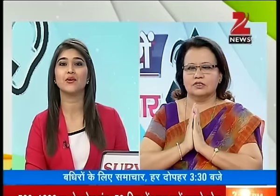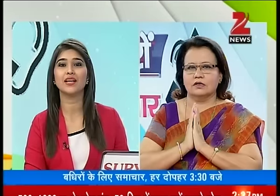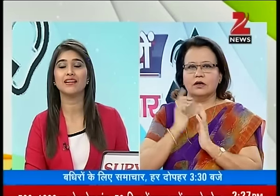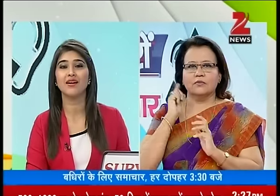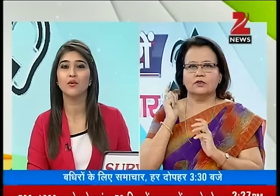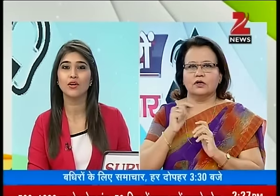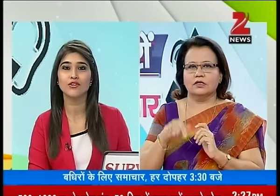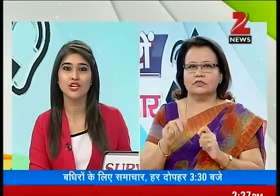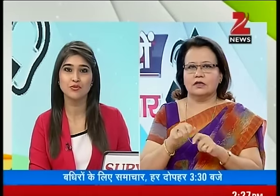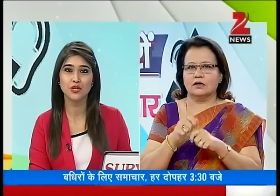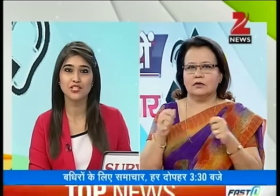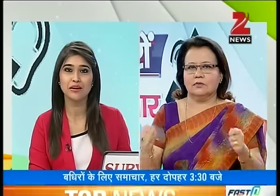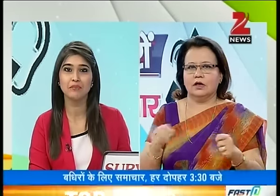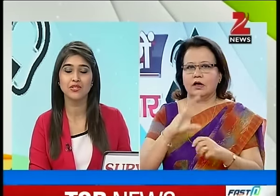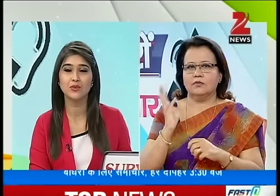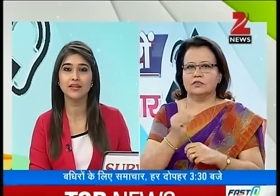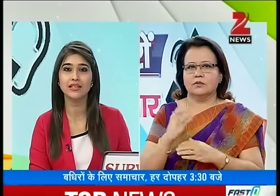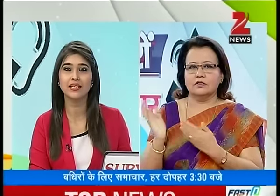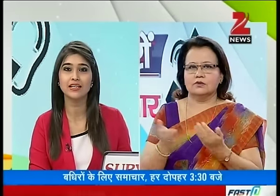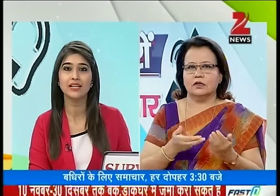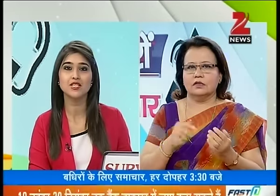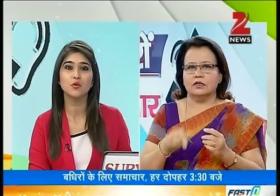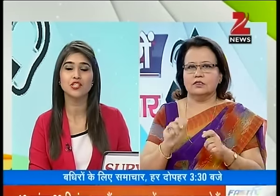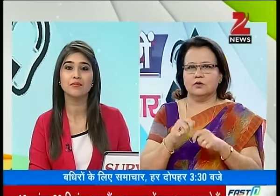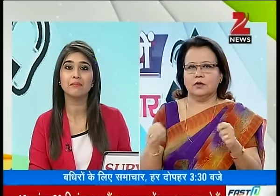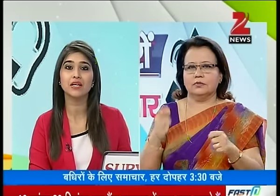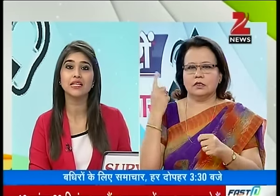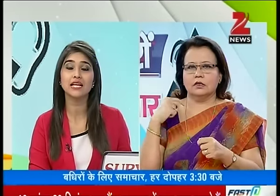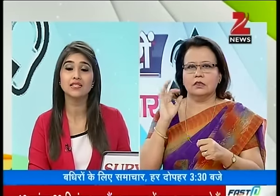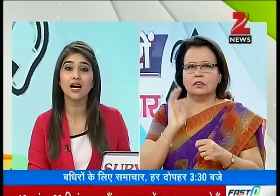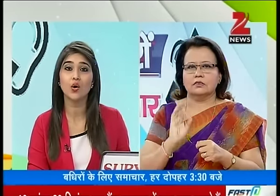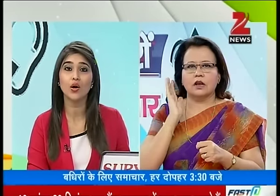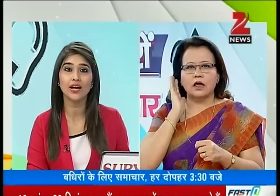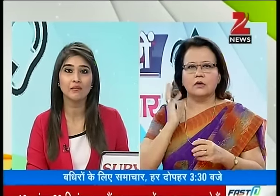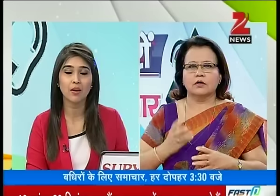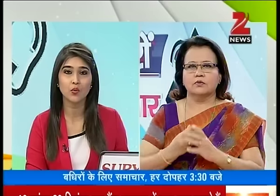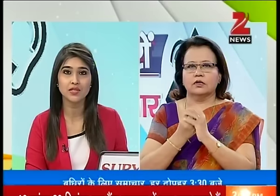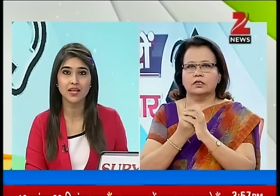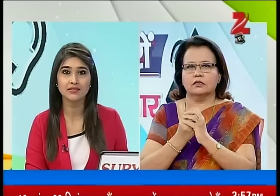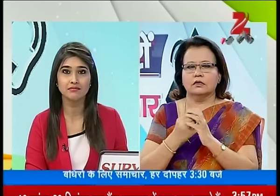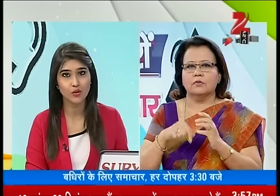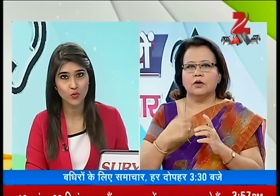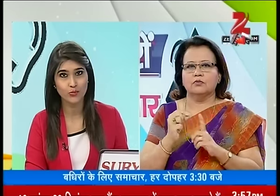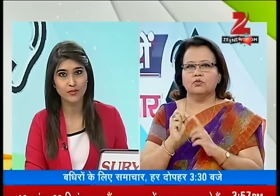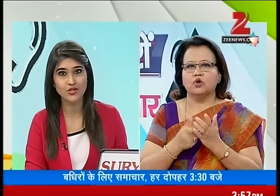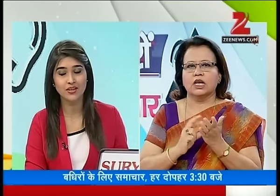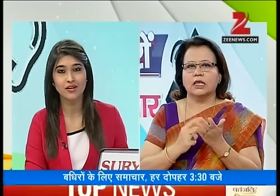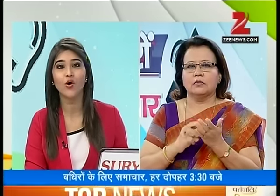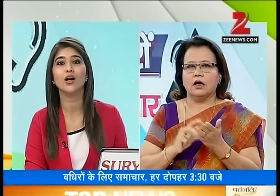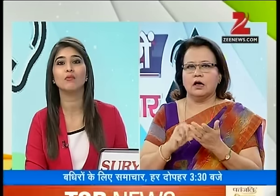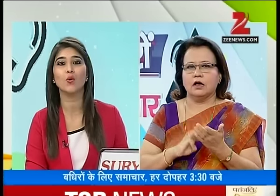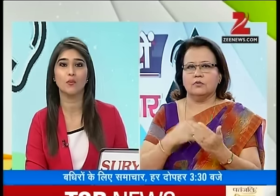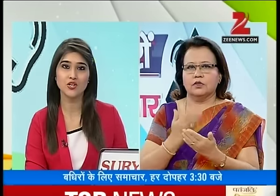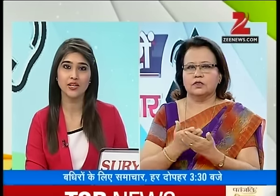नमस्कार, बधरों के लिए खबरों के विशेष बुलेटिन में आपका स्वागत है। इस बुलेटिन में अब तक की ताजा और अहम खबरों के साथ मैं हूं पूर्णिमा